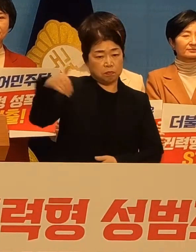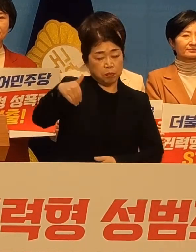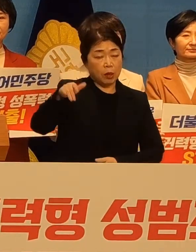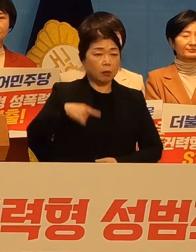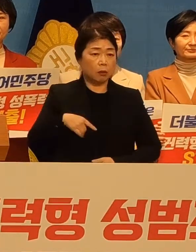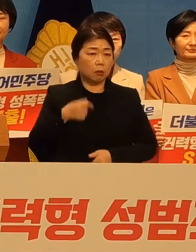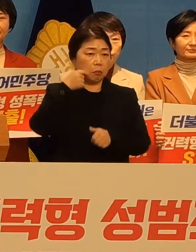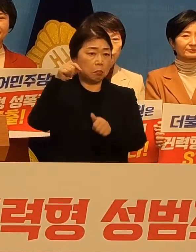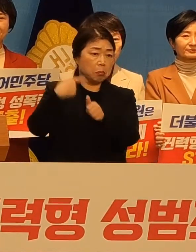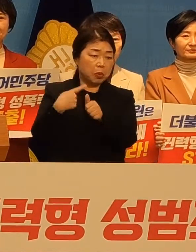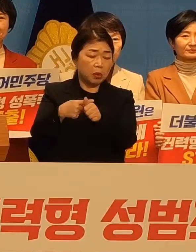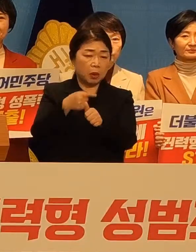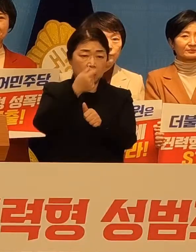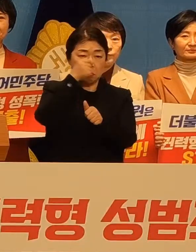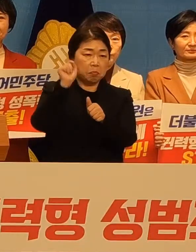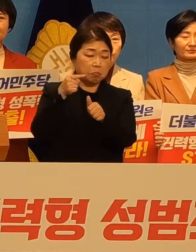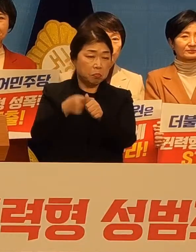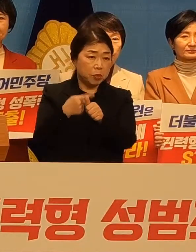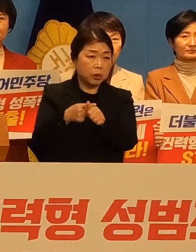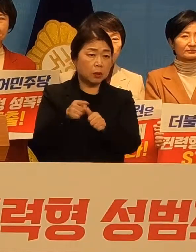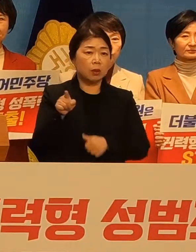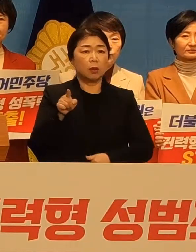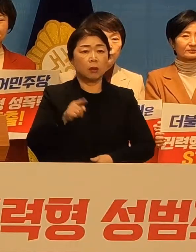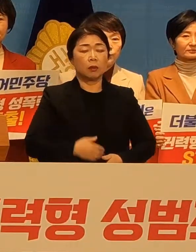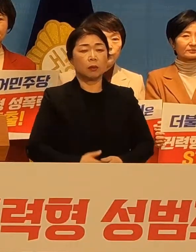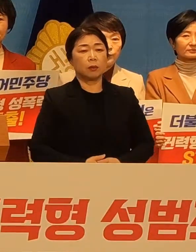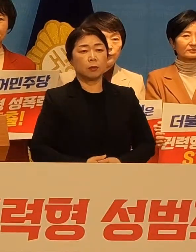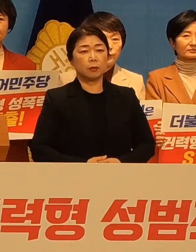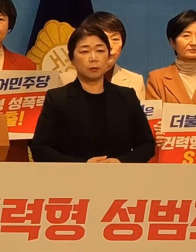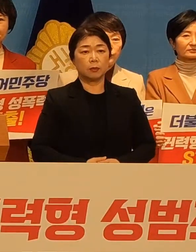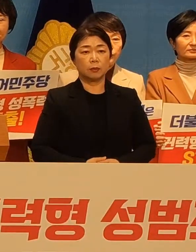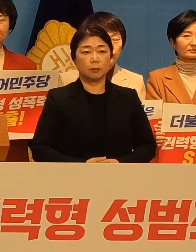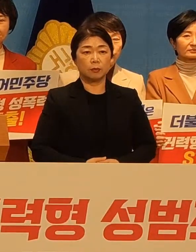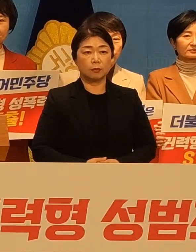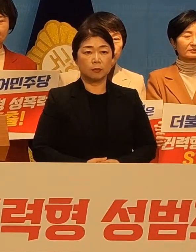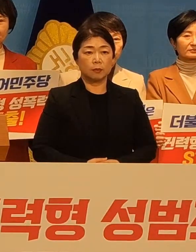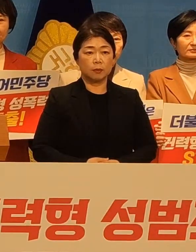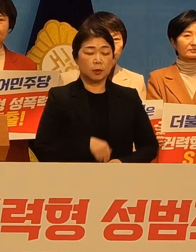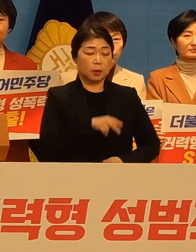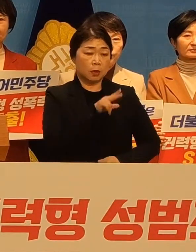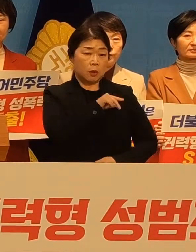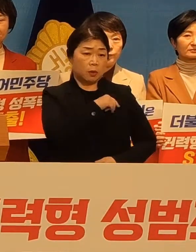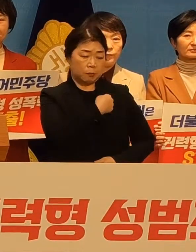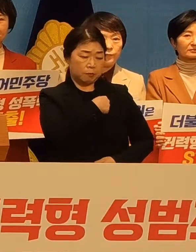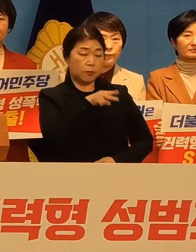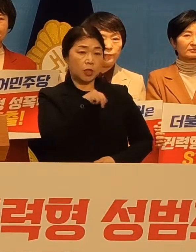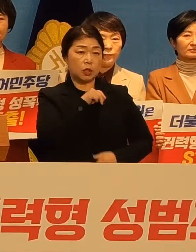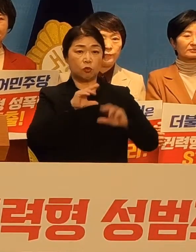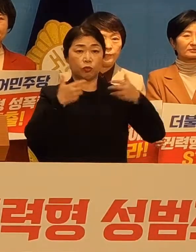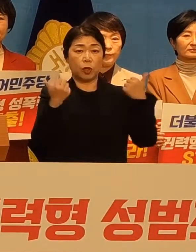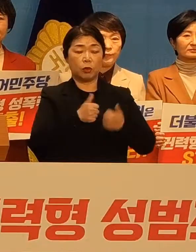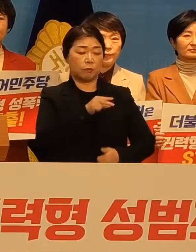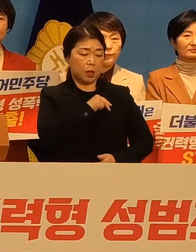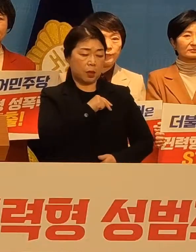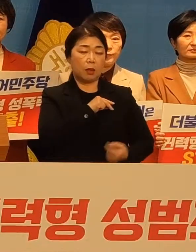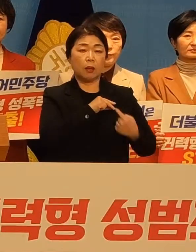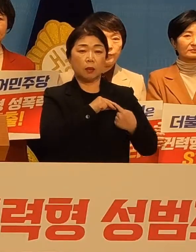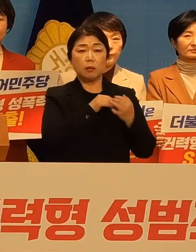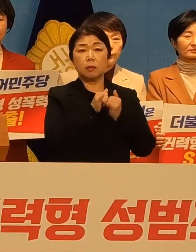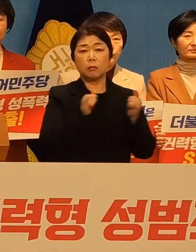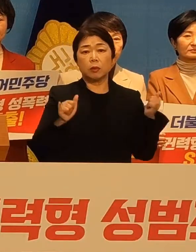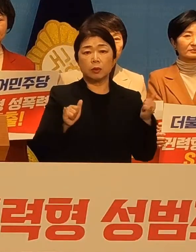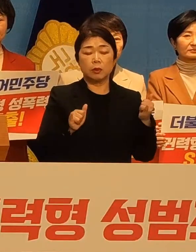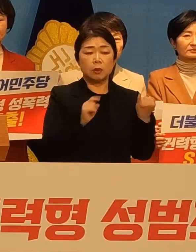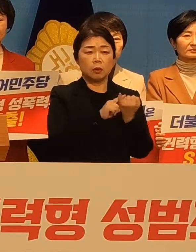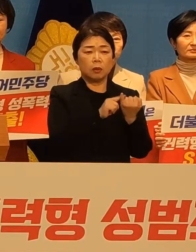조롱하고 사건을 왜곡했습니다. 거대 여당의 국회의원 배지를 단 사람들이 때로 덤벼 힘없는 피해자 한